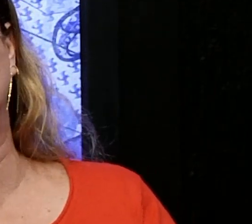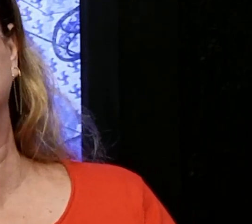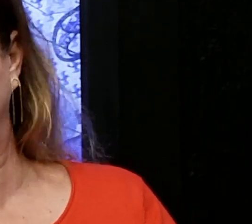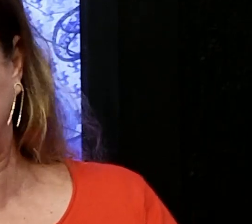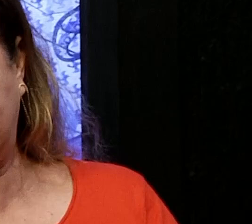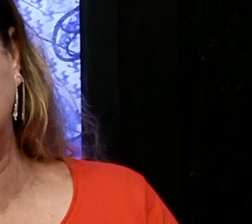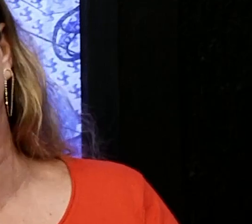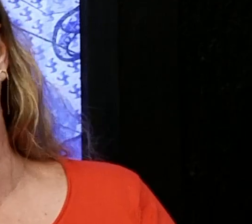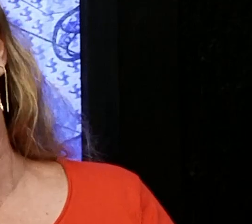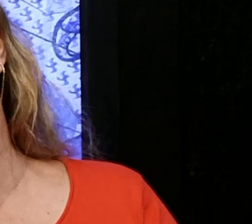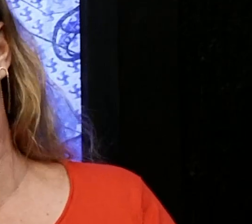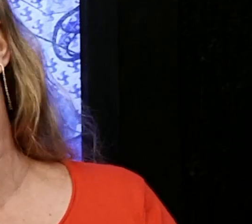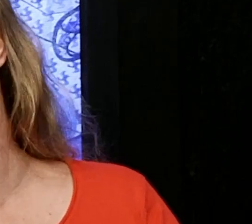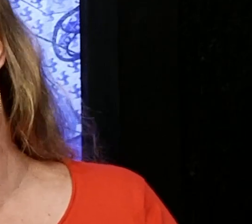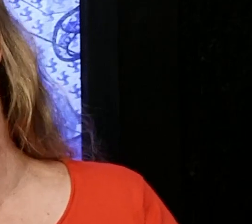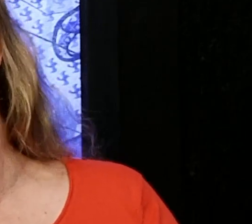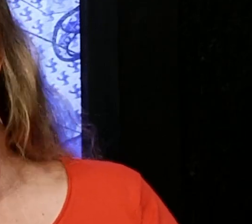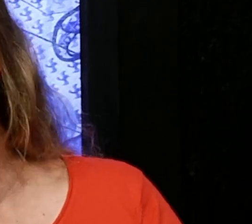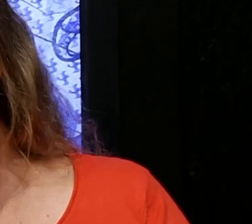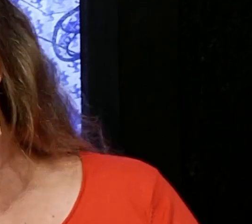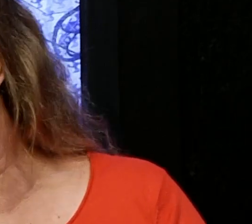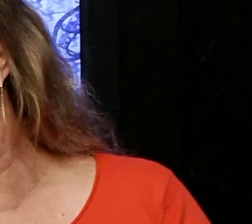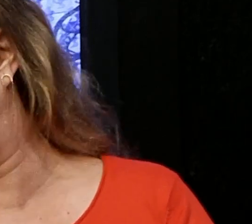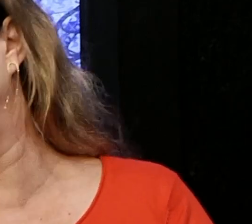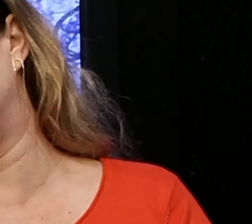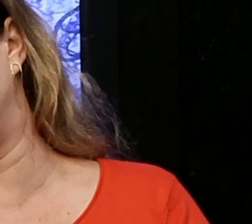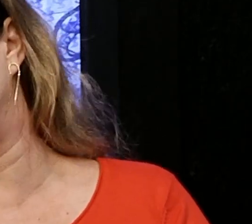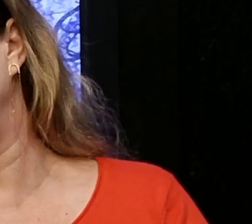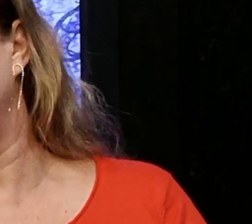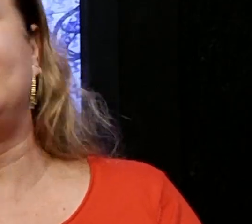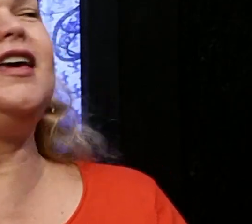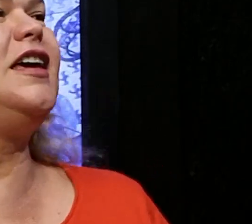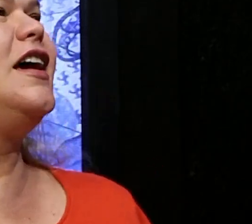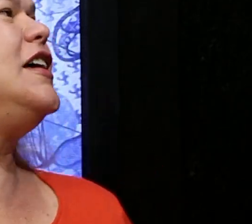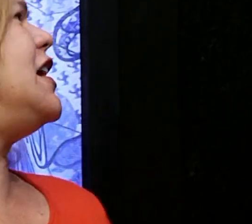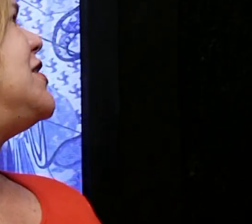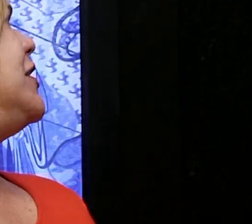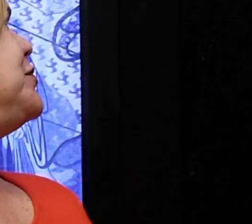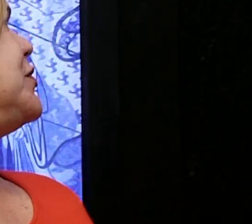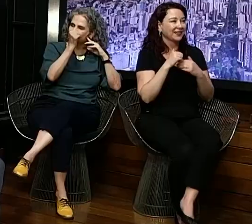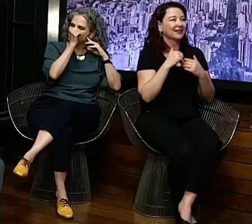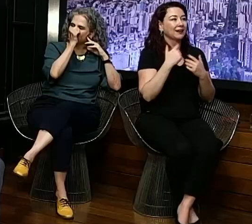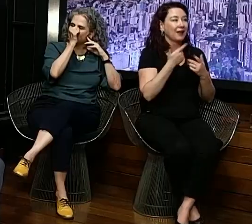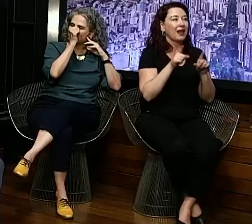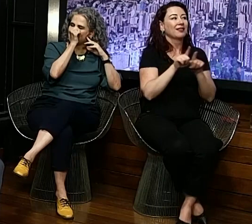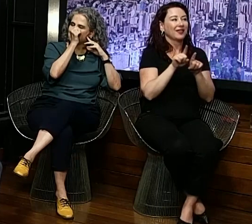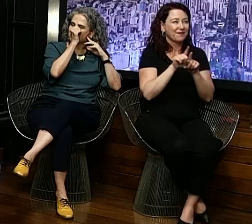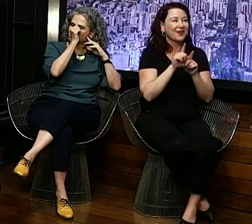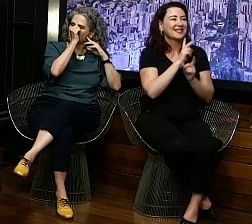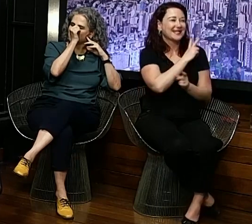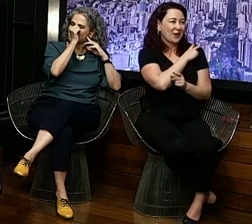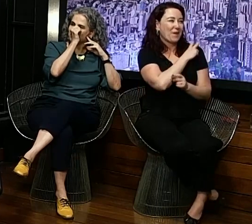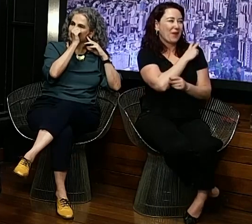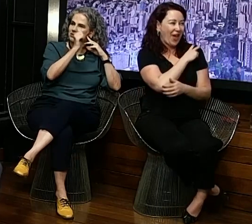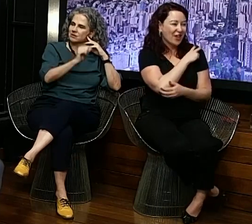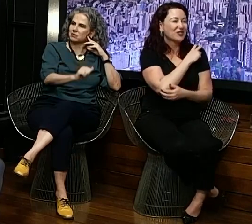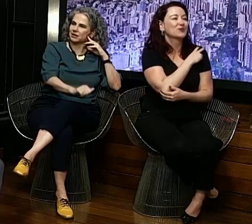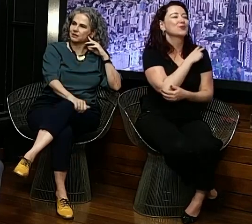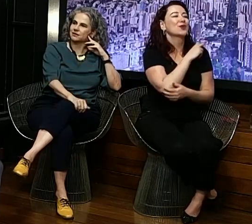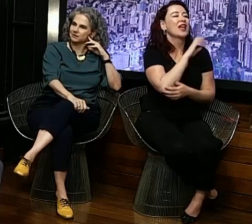9ª, 9ª, 9ª e 9ª ano. Isso. E ensino médio e educação de jovens e adultos também. EJA,